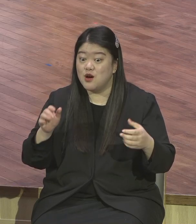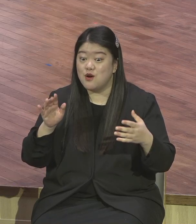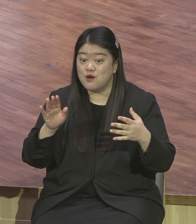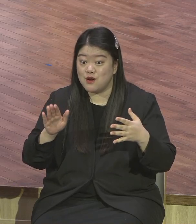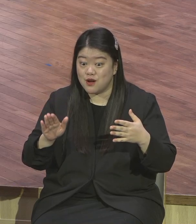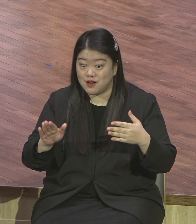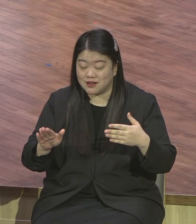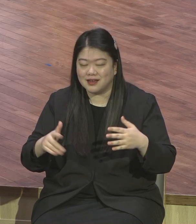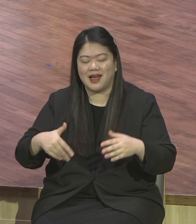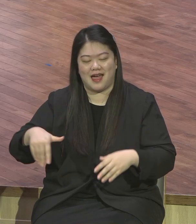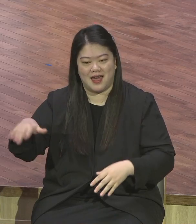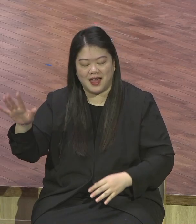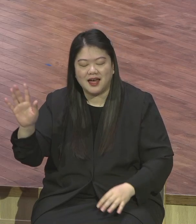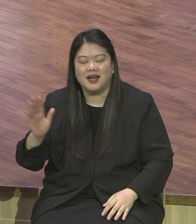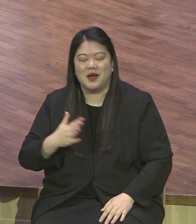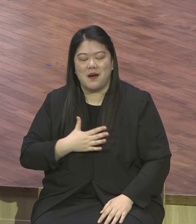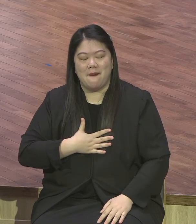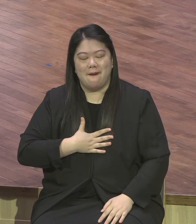누군데